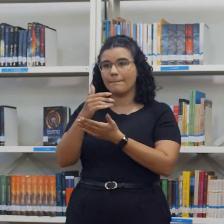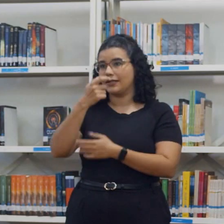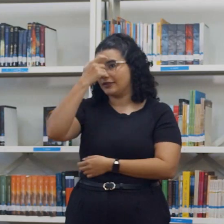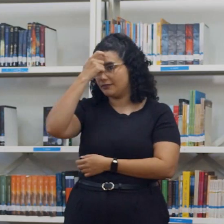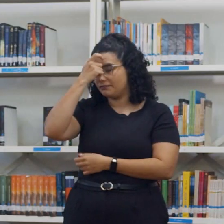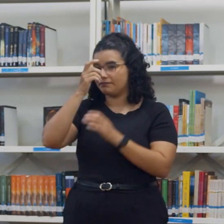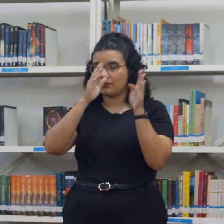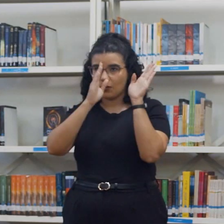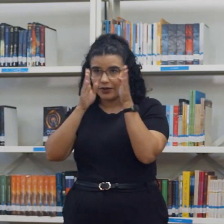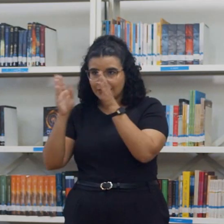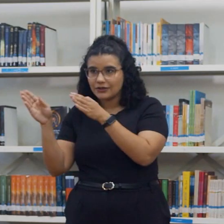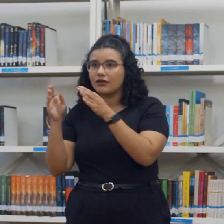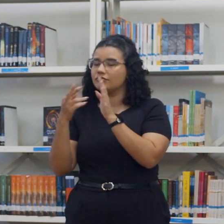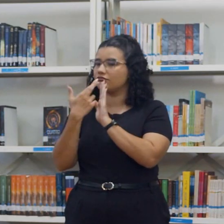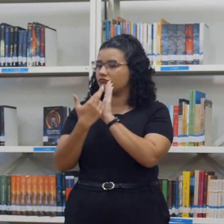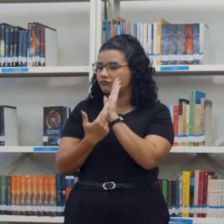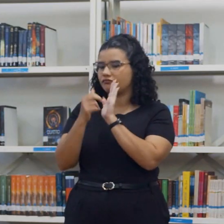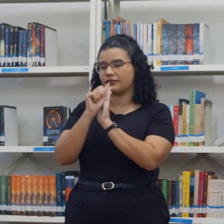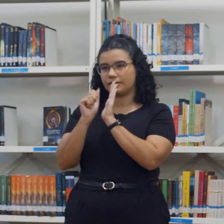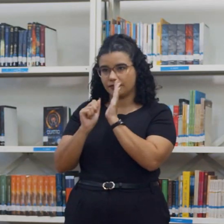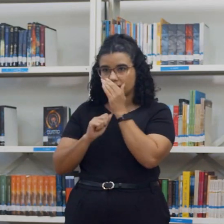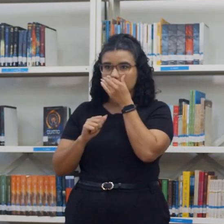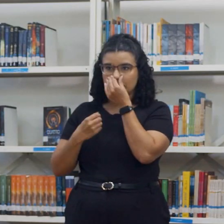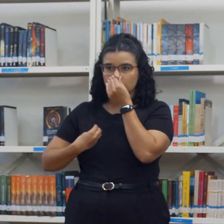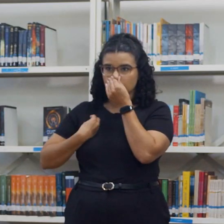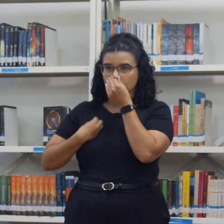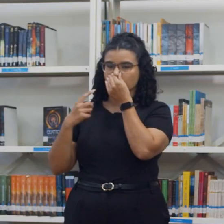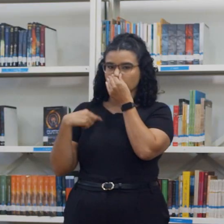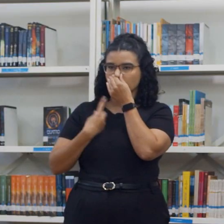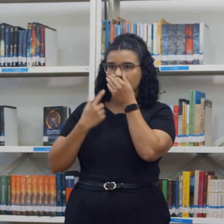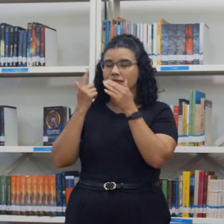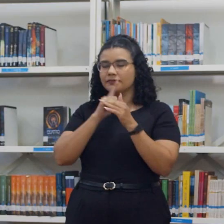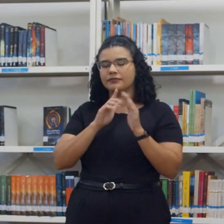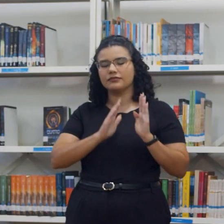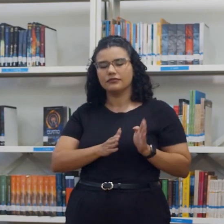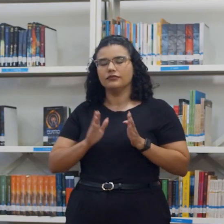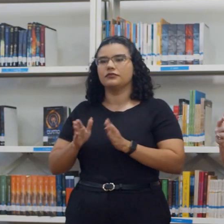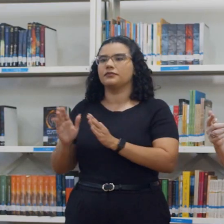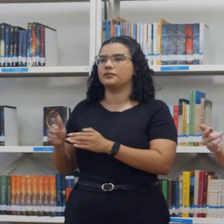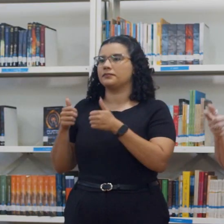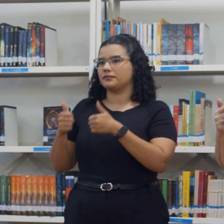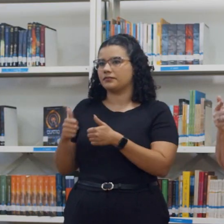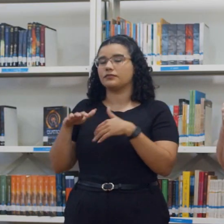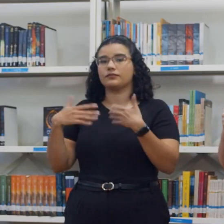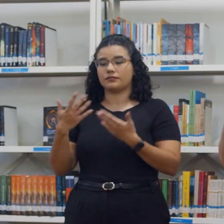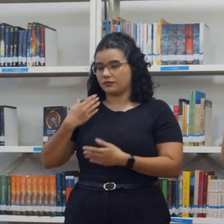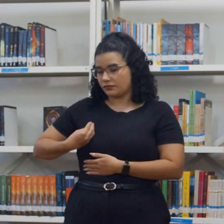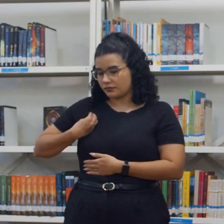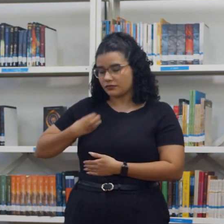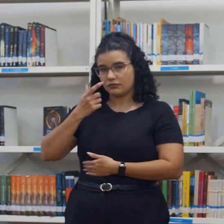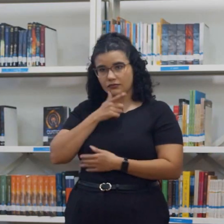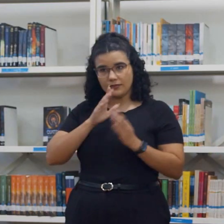nossa cabeça nos roteiros escritos, a nossa vida começa a ser roteirizada. Quando a nossa vida começa